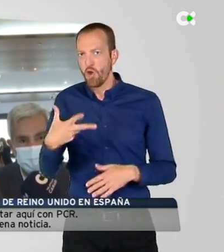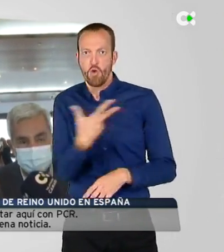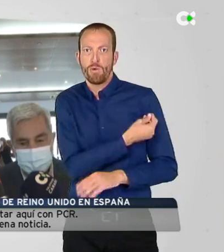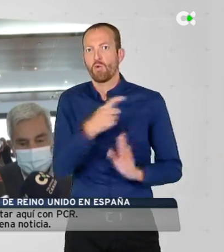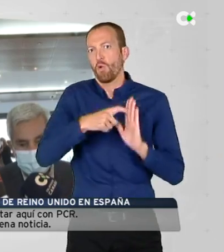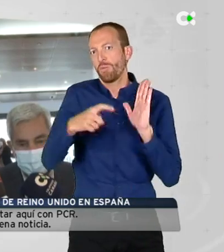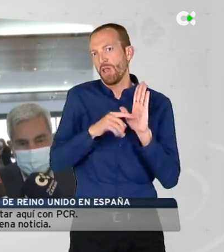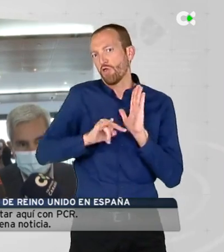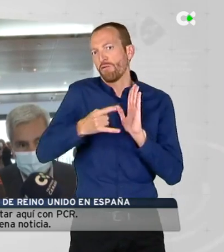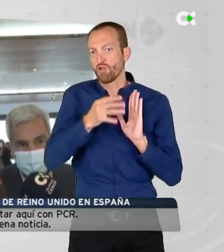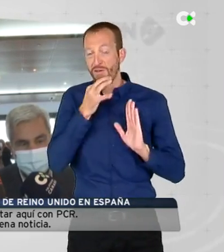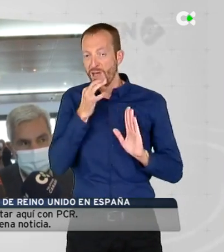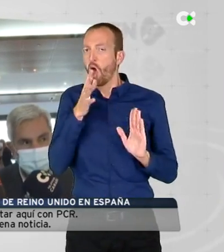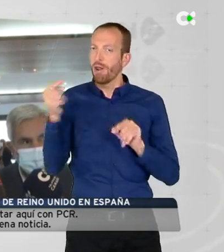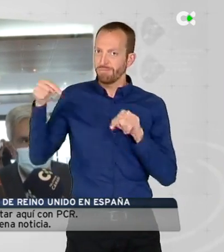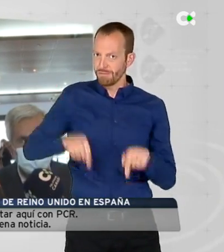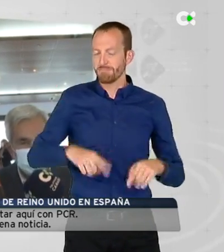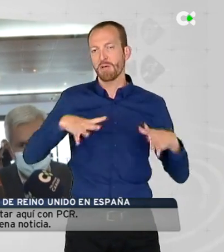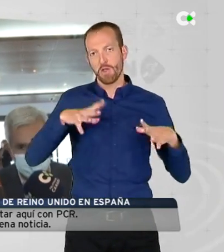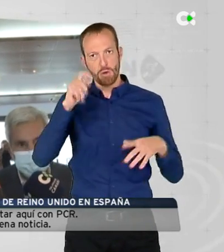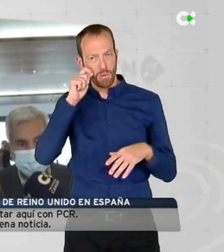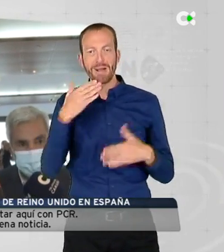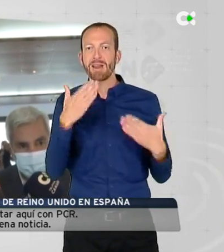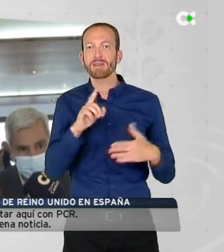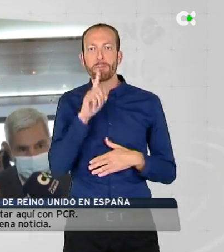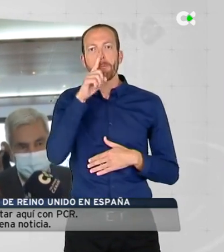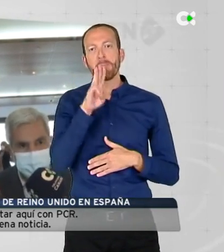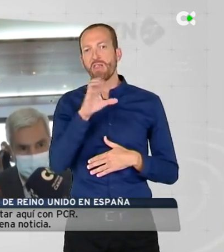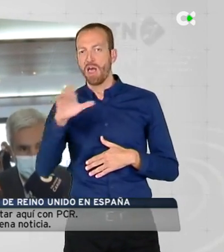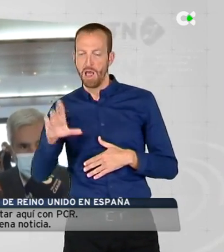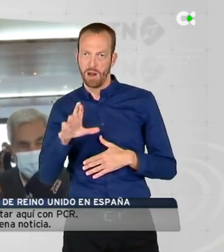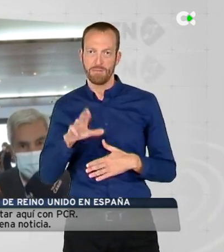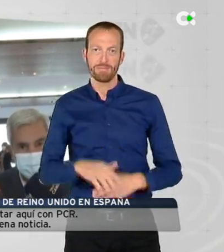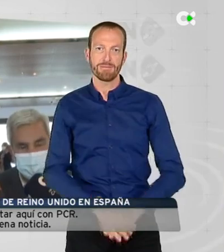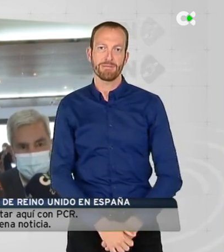pues ahora pueden estar aquí con un PCR. Eso es muy buena noticia.